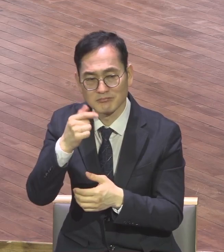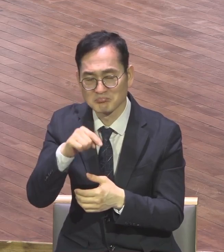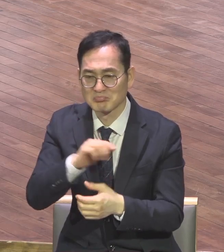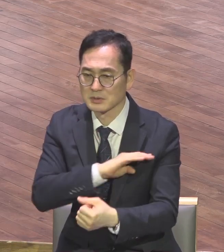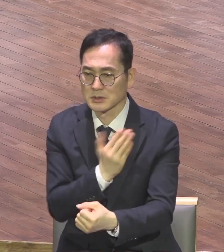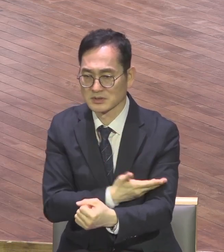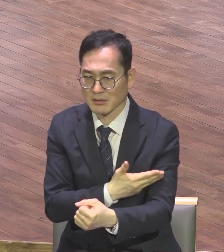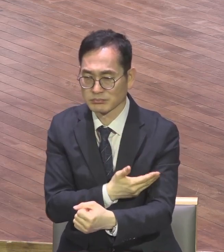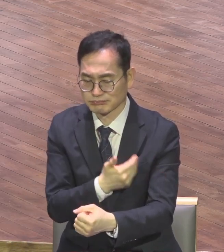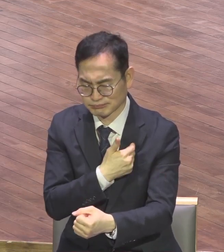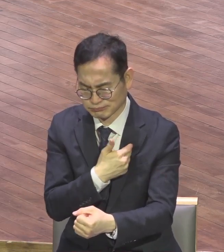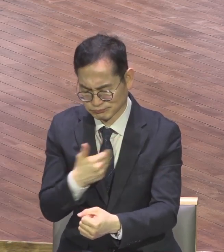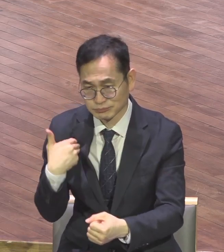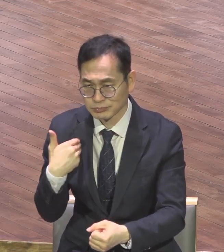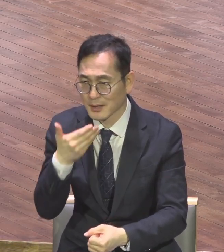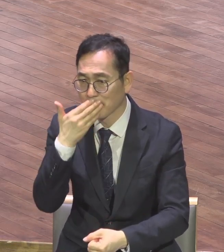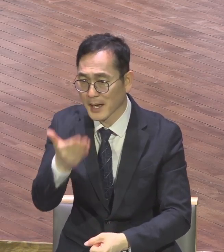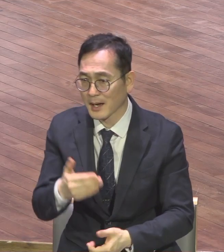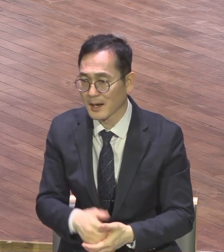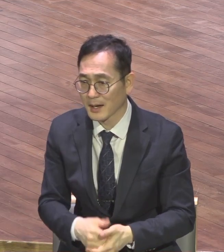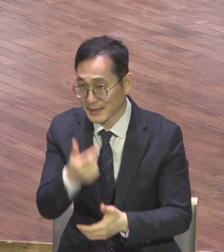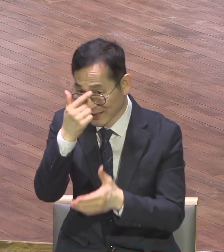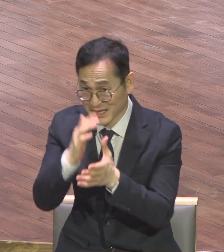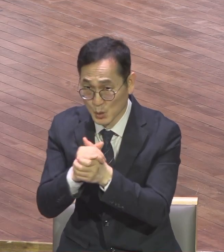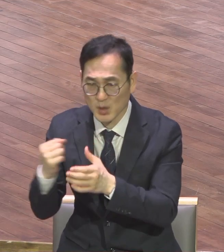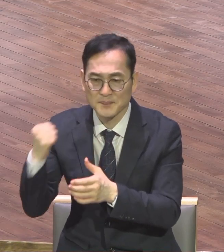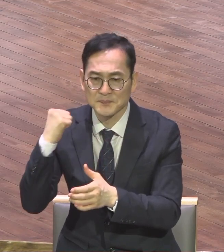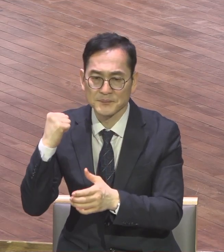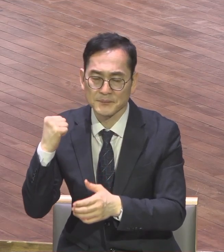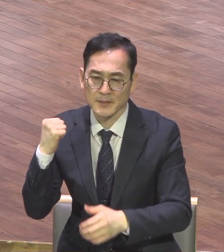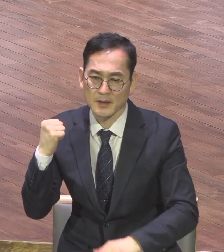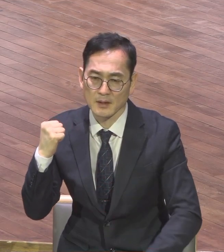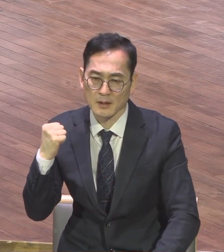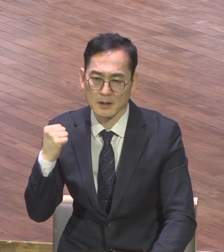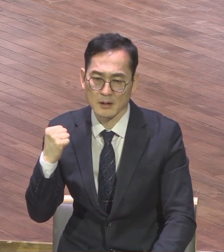임한다니까요. 기도 외에는 이런 이유가 없어요.